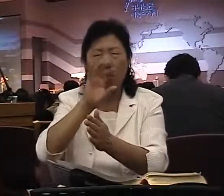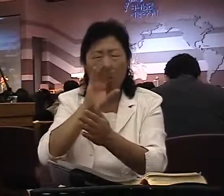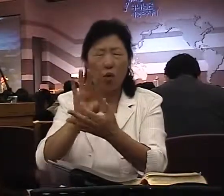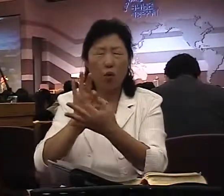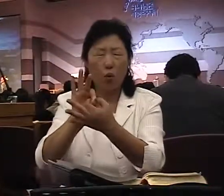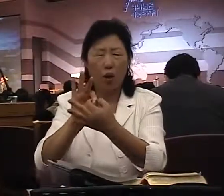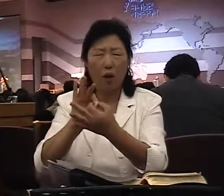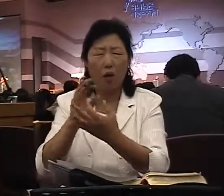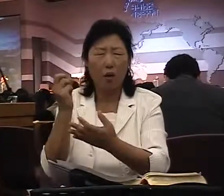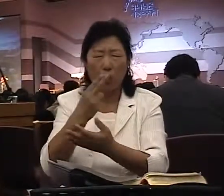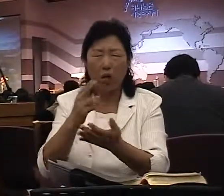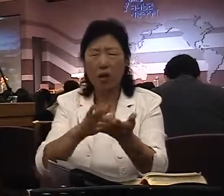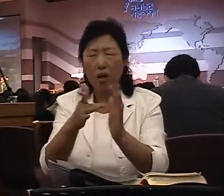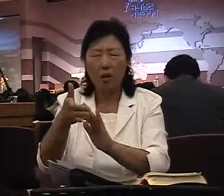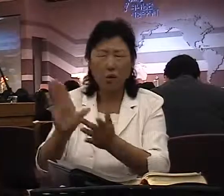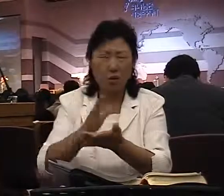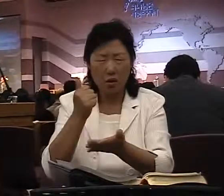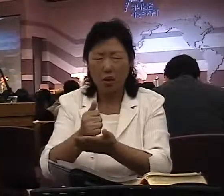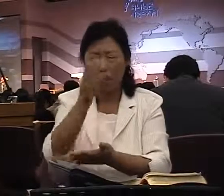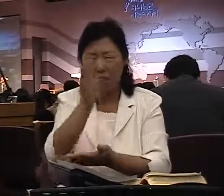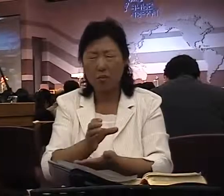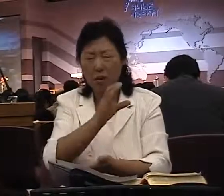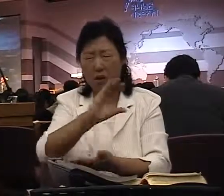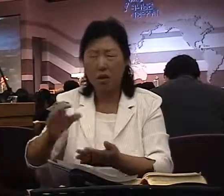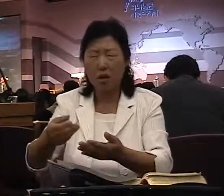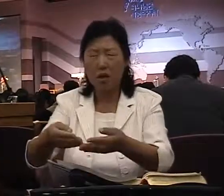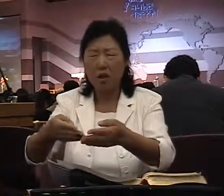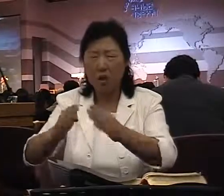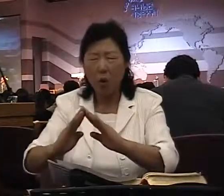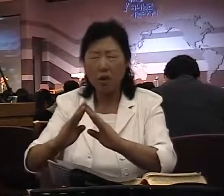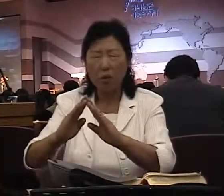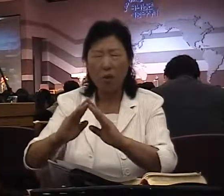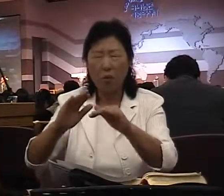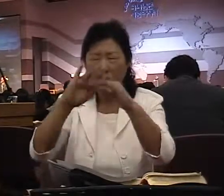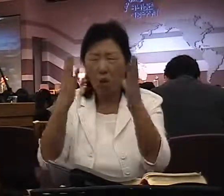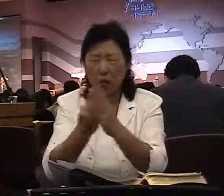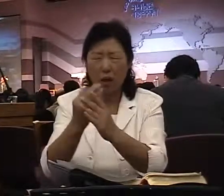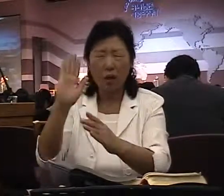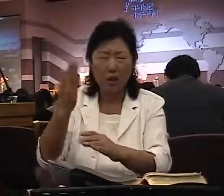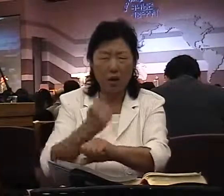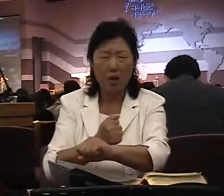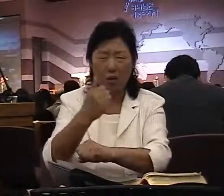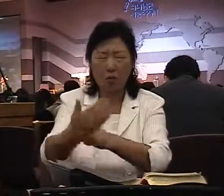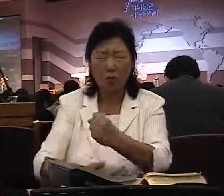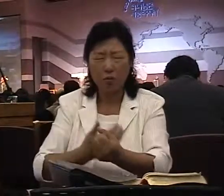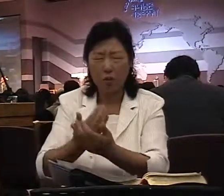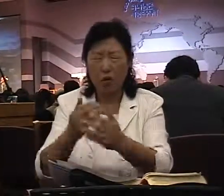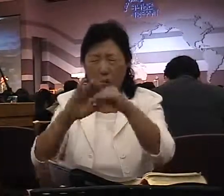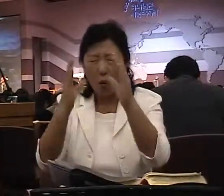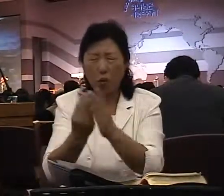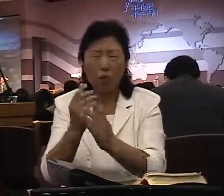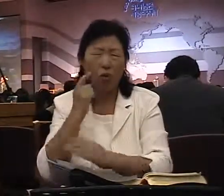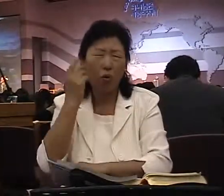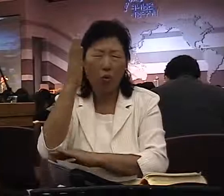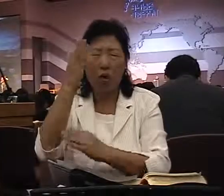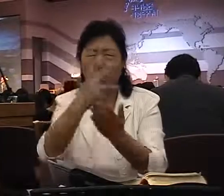또한 예수 그리스도의 십자가로 세워지는 저희들 모두가 되게 하여 주시옵소서. 모든 영광 주님께 올려드리오며 이